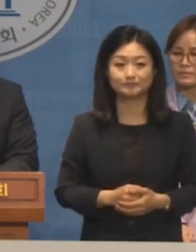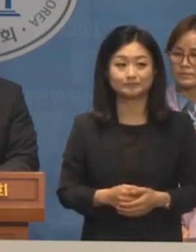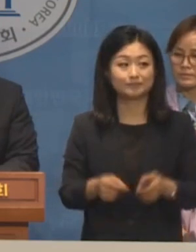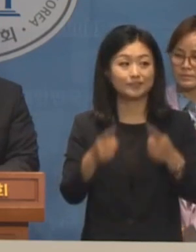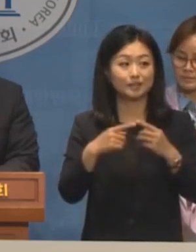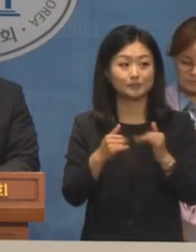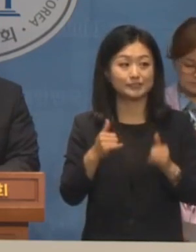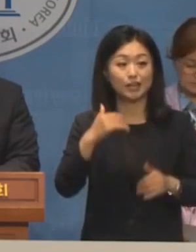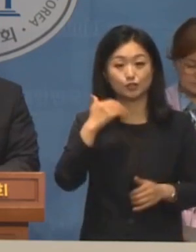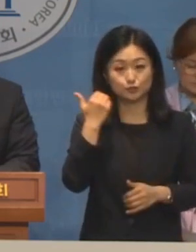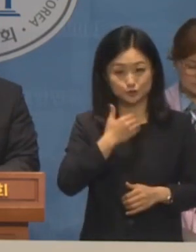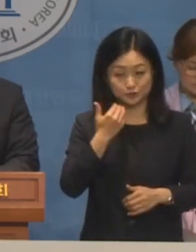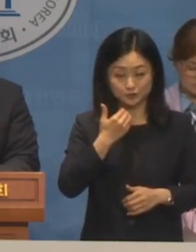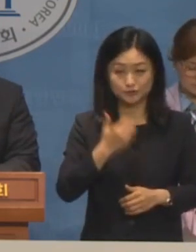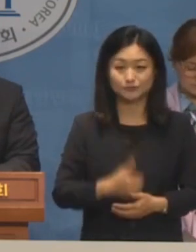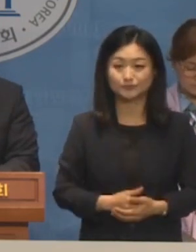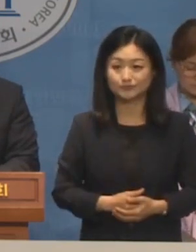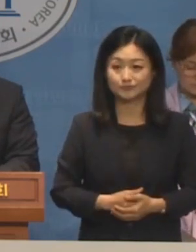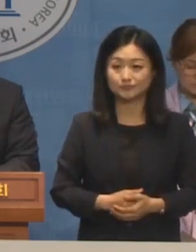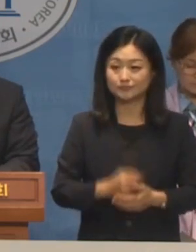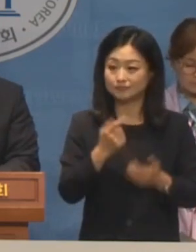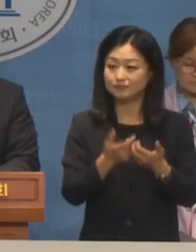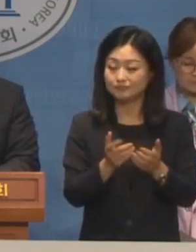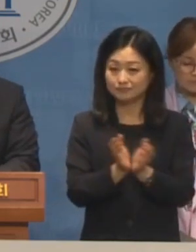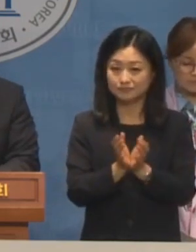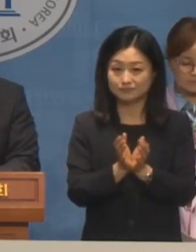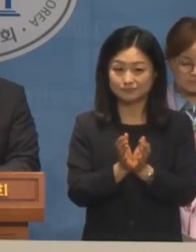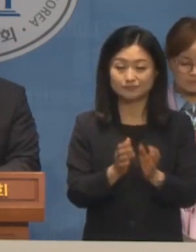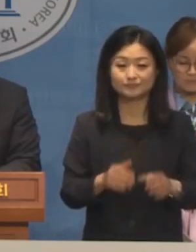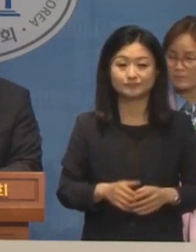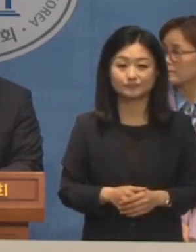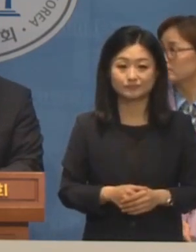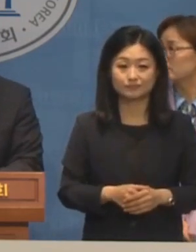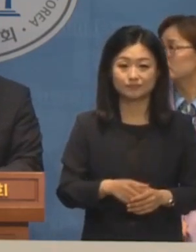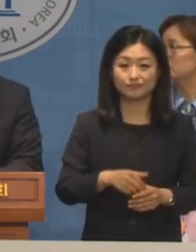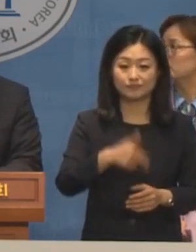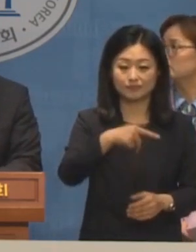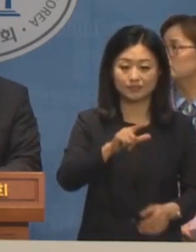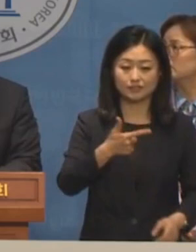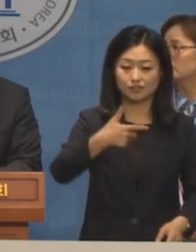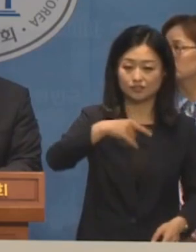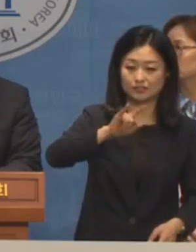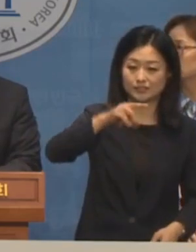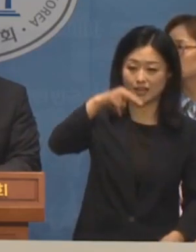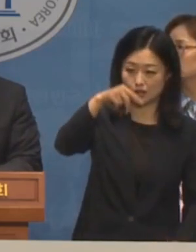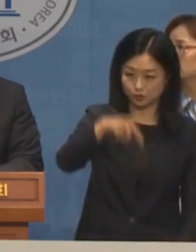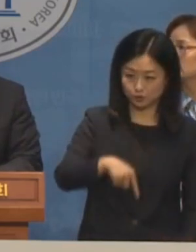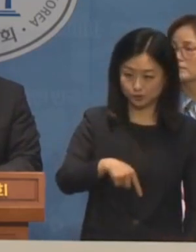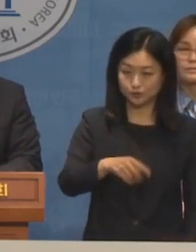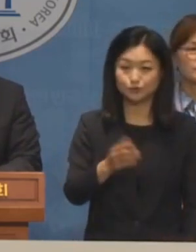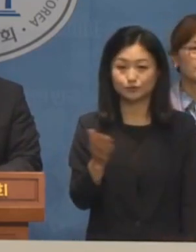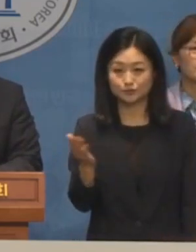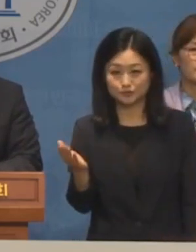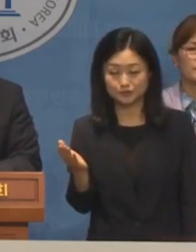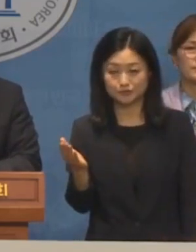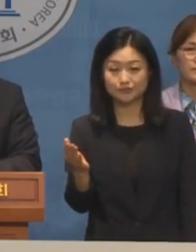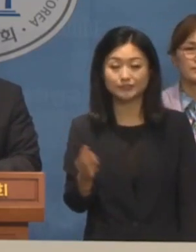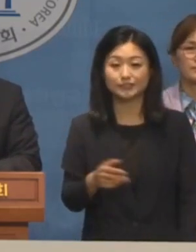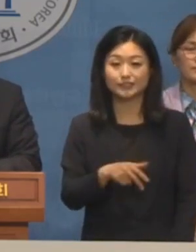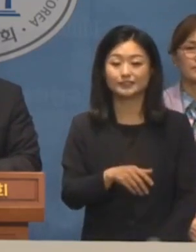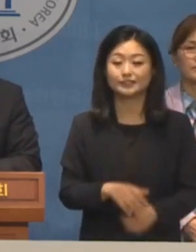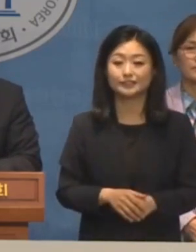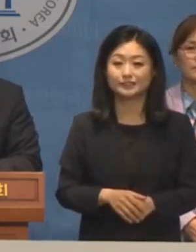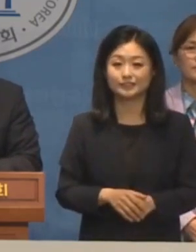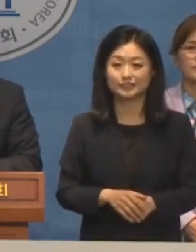참석자 여러분들을 소개하겠습니다. 더불어민주당 문화체육관광위원회 전재수 위원장님 오셨습니다. 우리 위원회